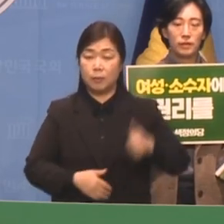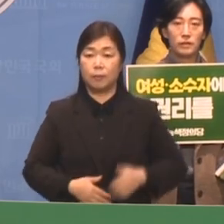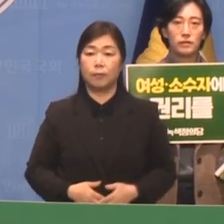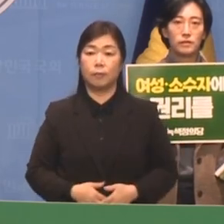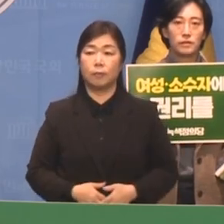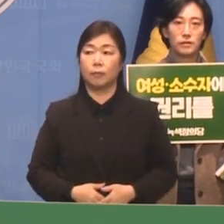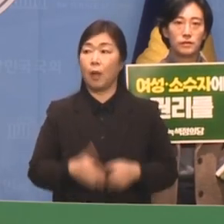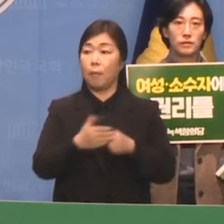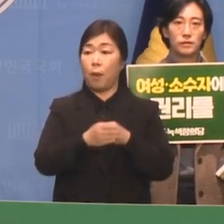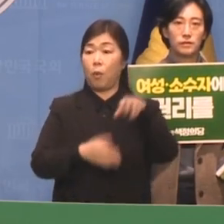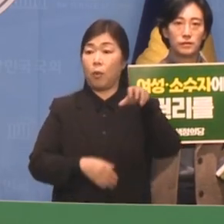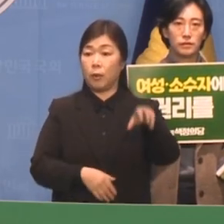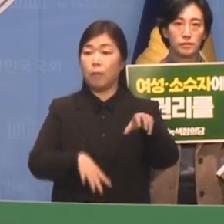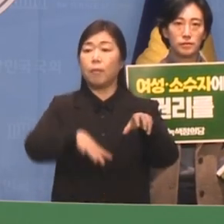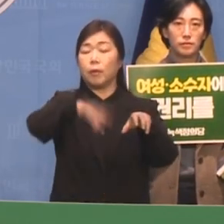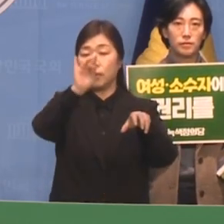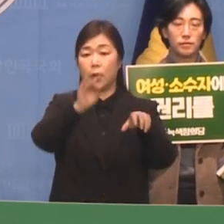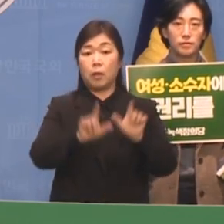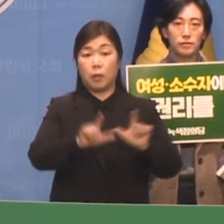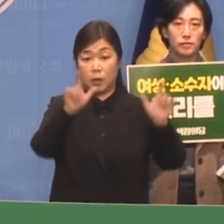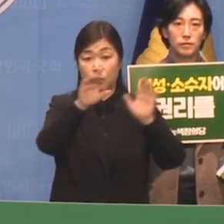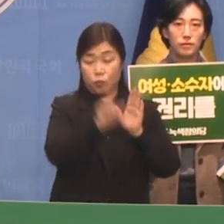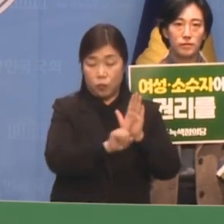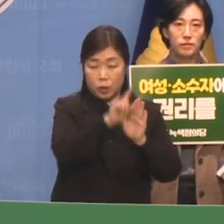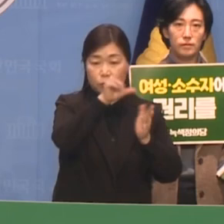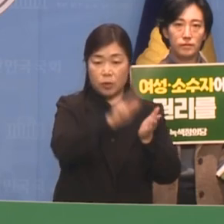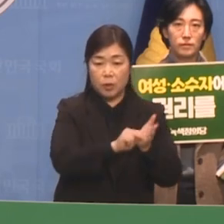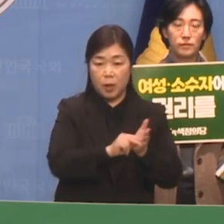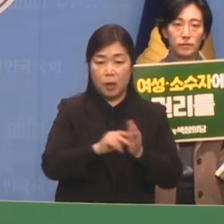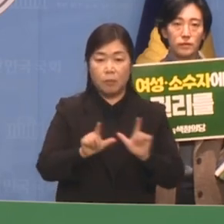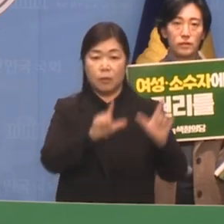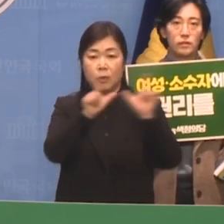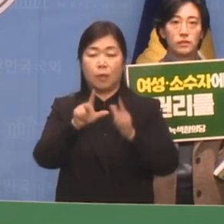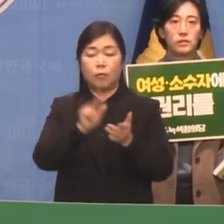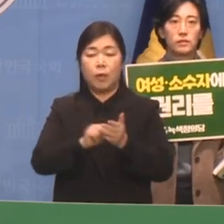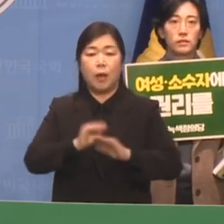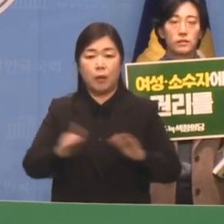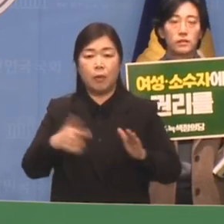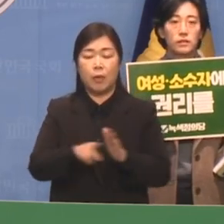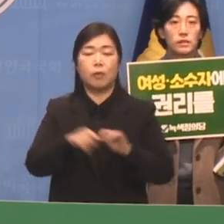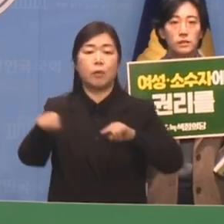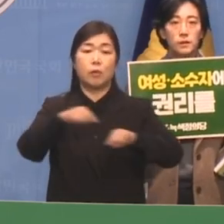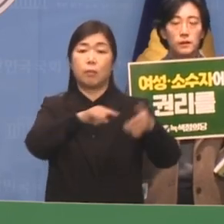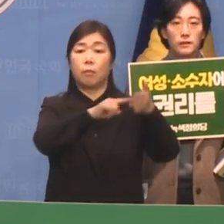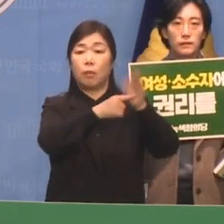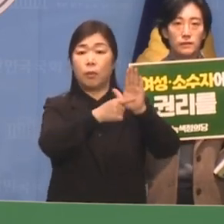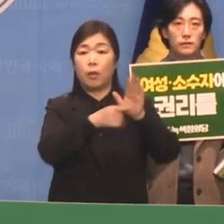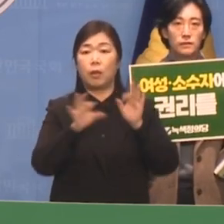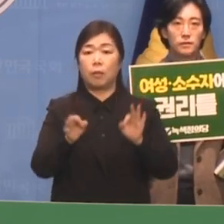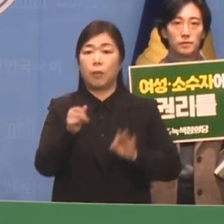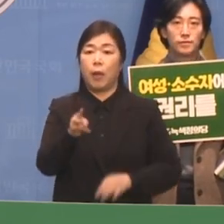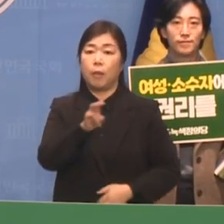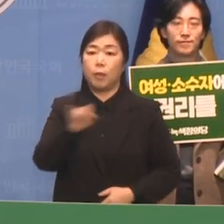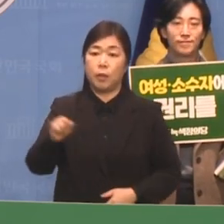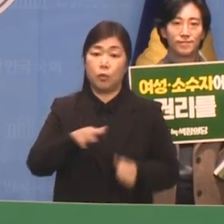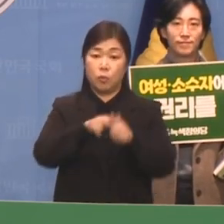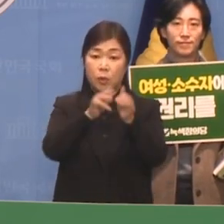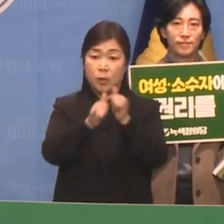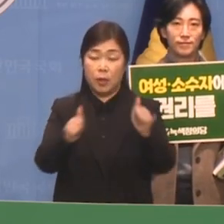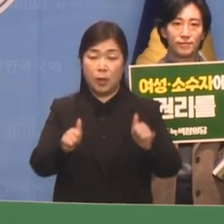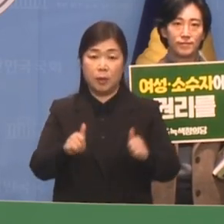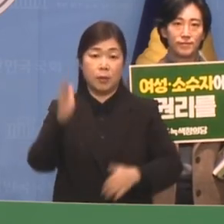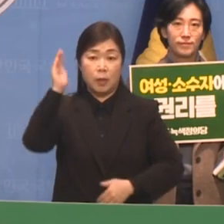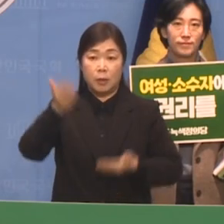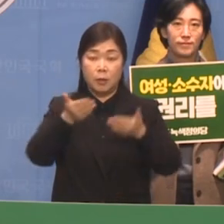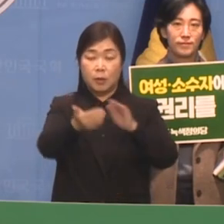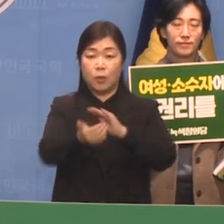네, 마포에서부터 기후위기와 민생 문제를 해결할 정치 만들겠다 발표할 김혜미 후보의 발언을 듣기